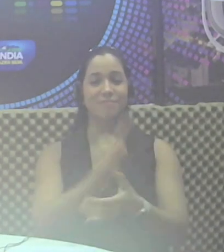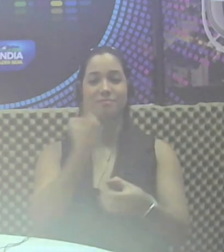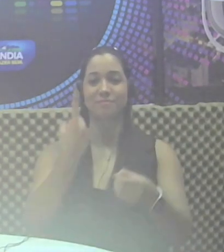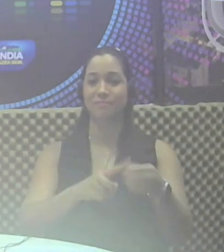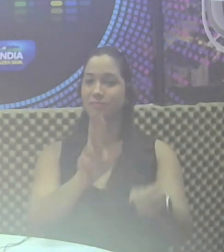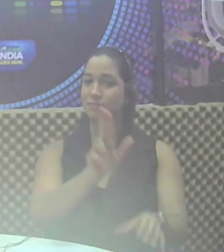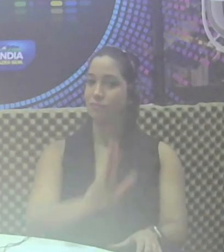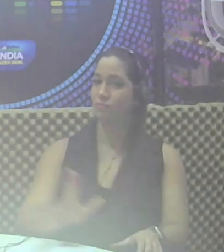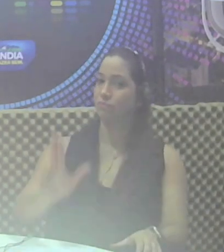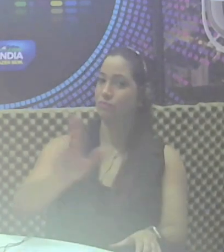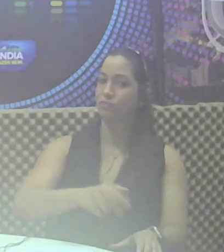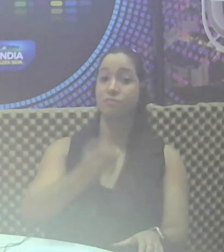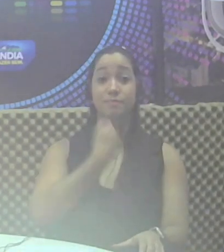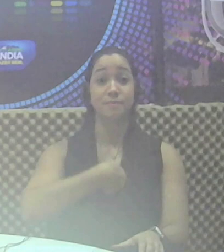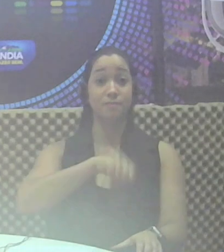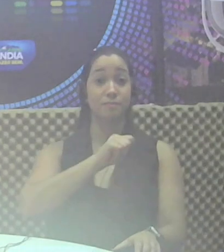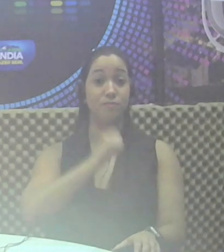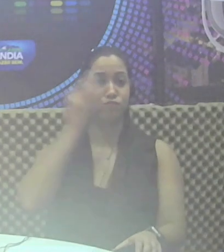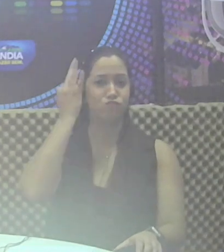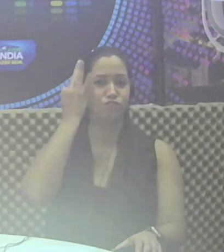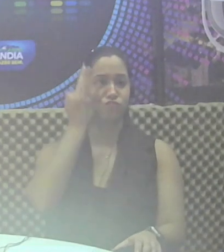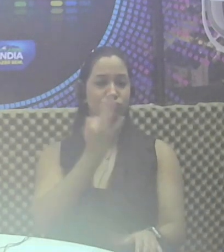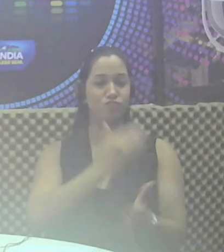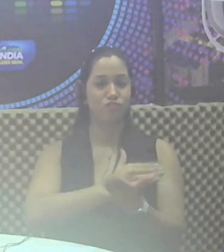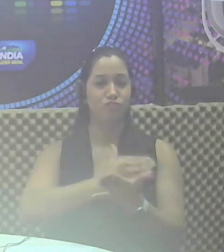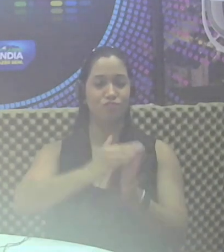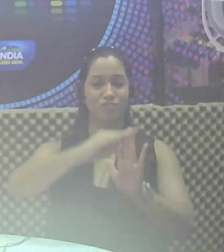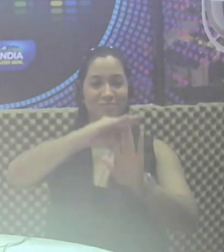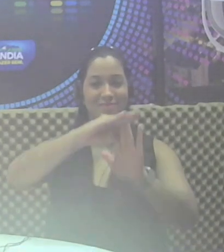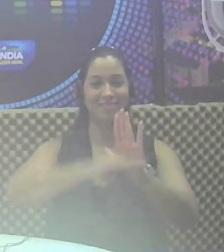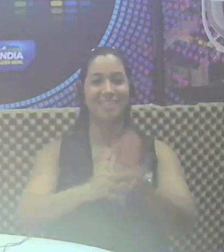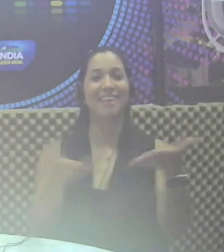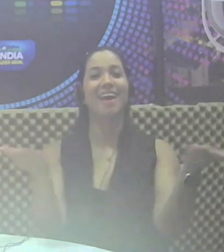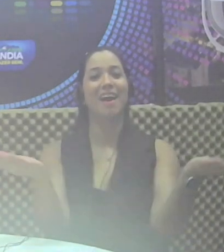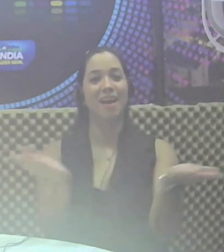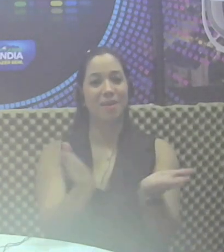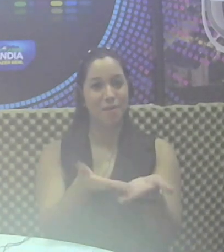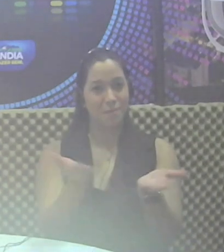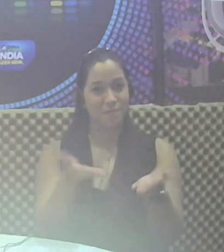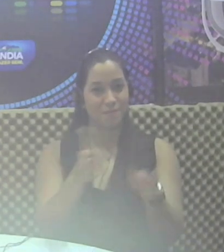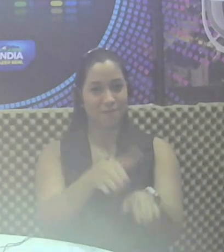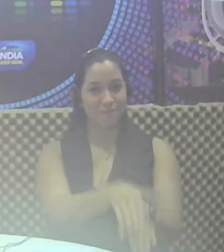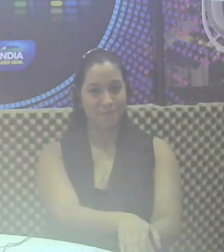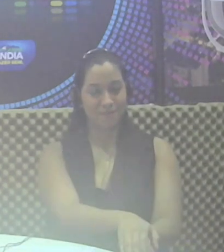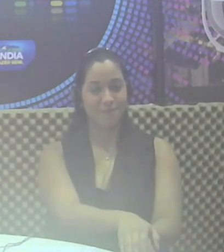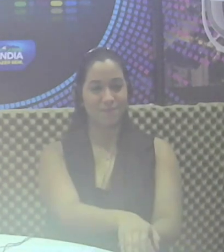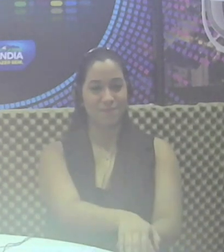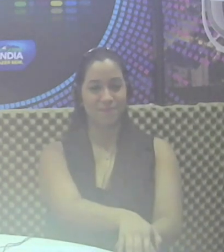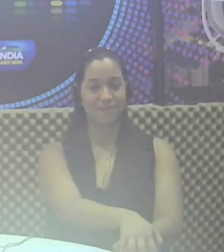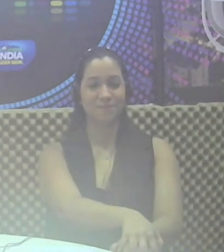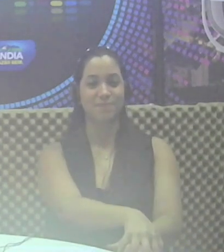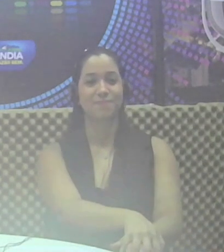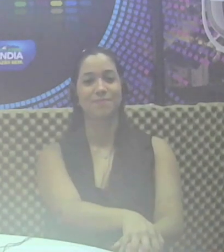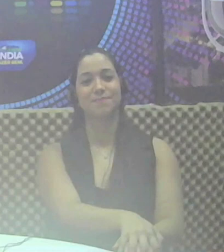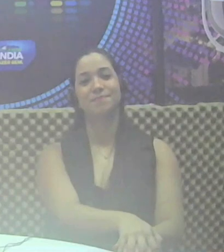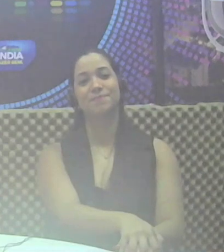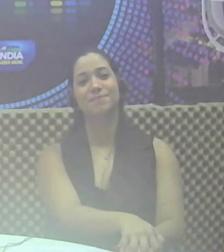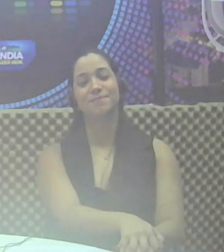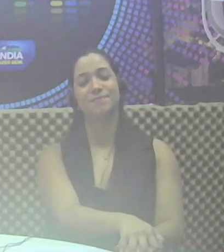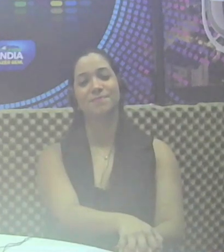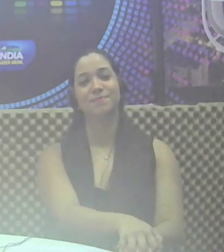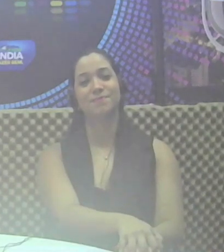fato acontece em Uberlândia. Eu sou o Fernando Cássio e começamos com os destaques da edição de hoje.